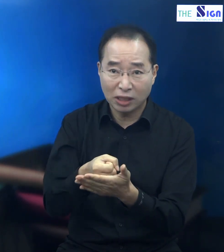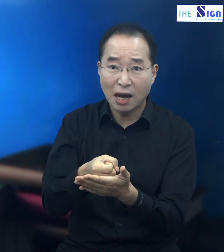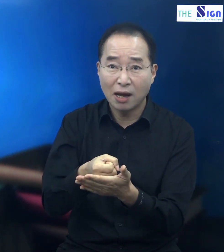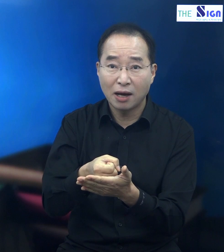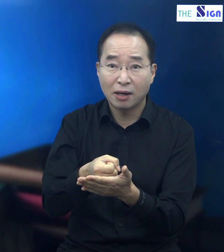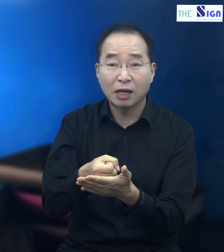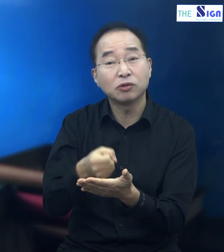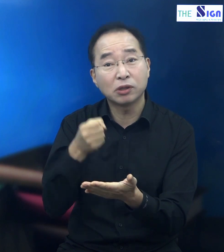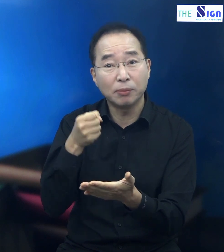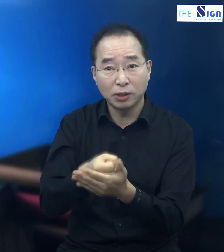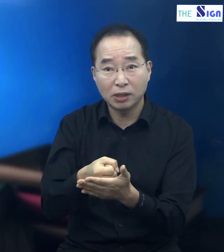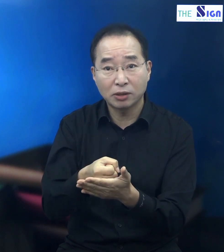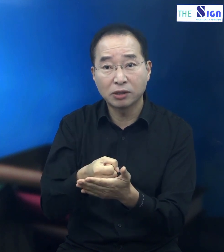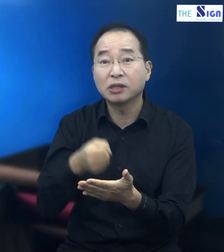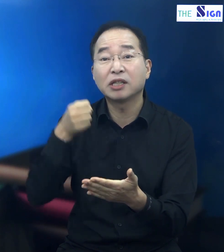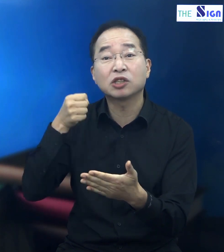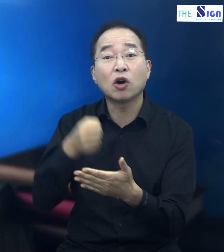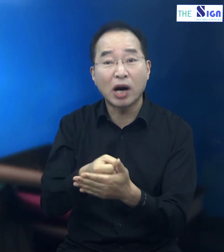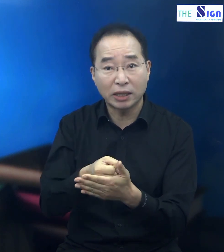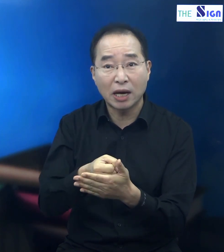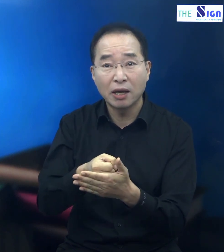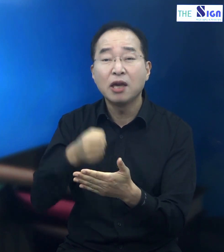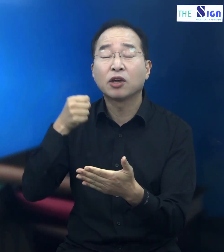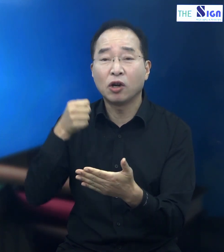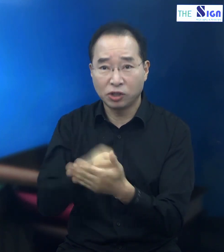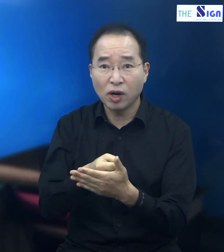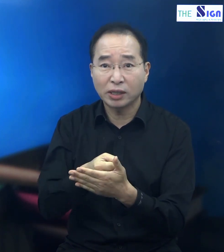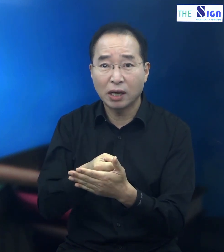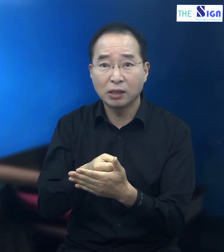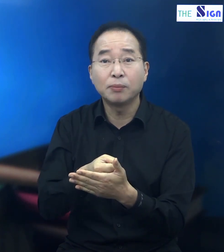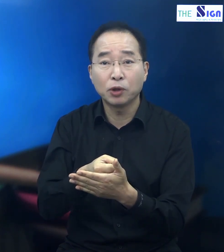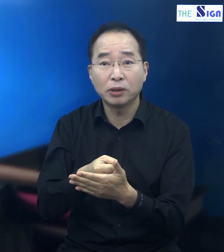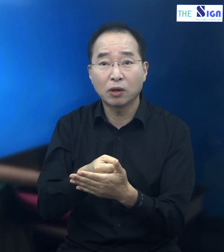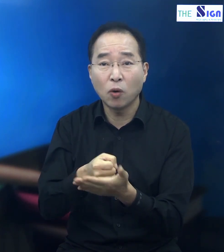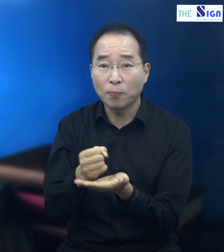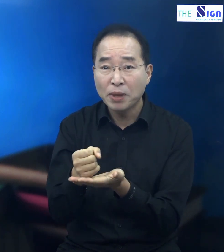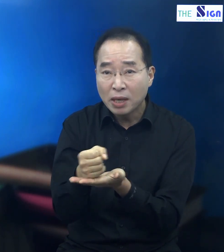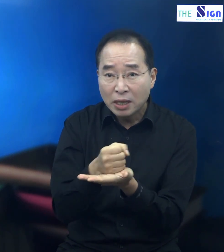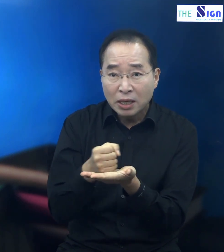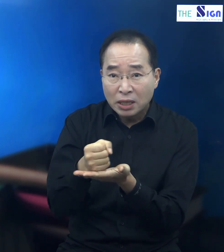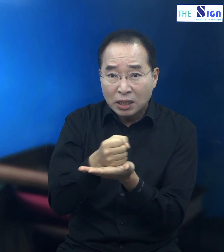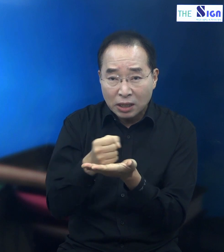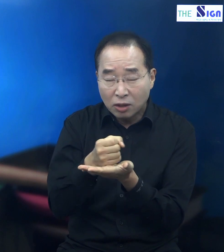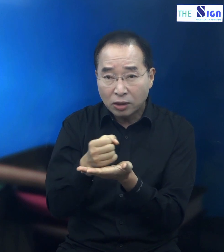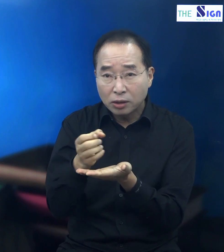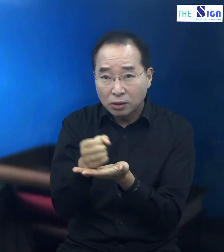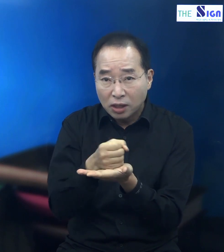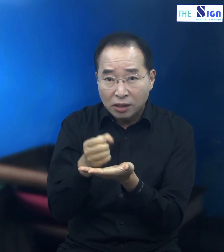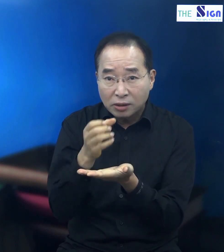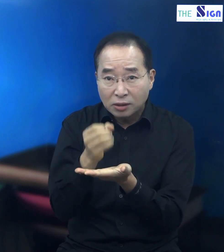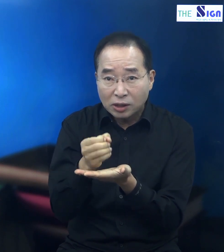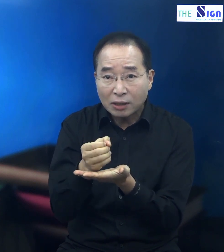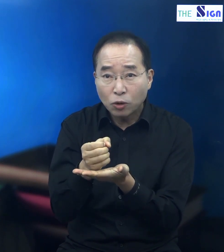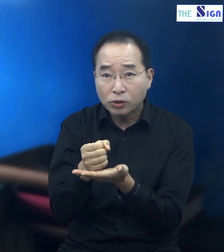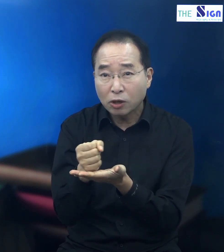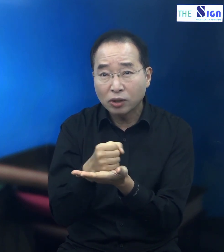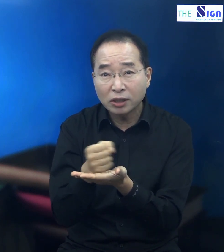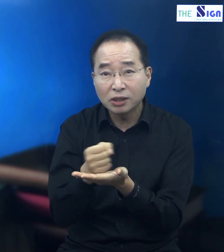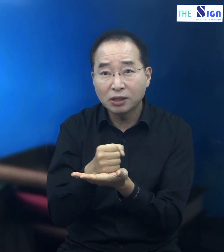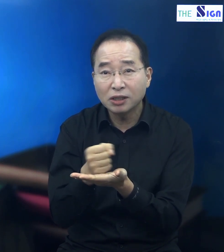이거다 라고 설명이 되어 있어요. 그래서 이게 정하다, 결정하다 이런 표현이 되고, 이거를 산통을 잡고 흔드는